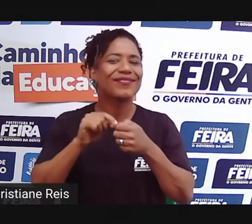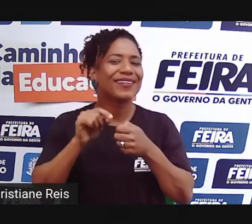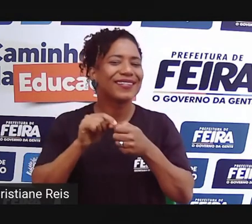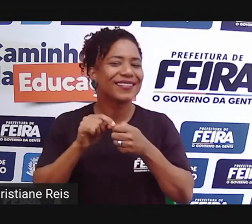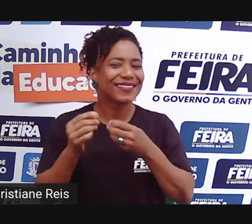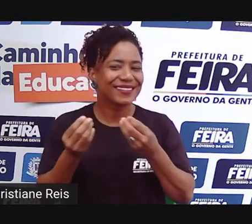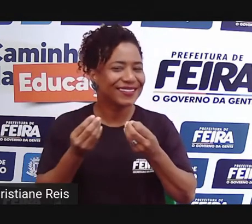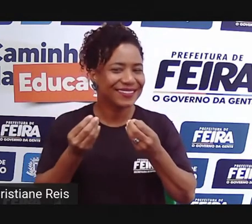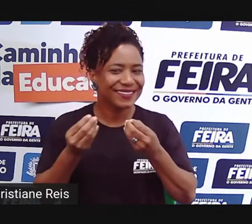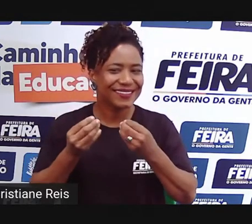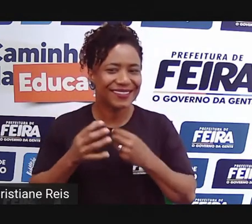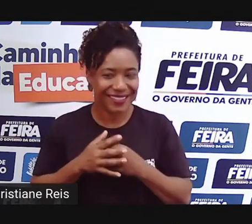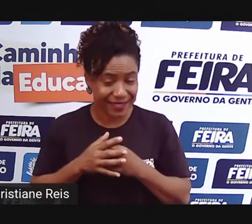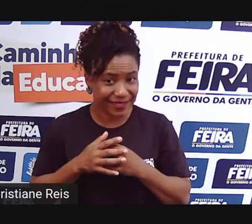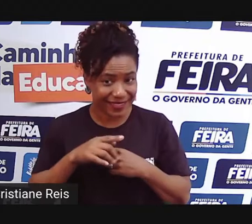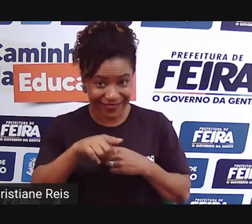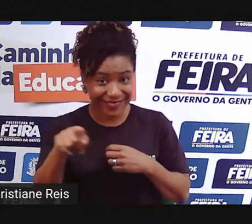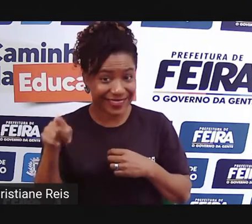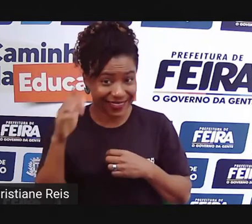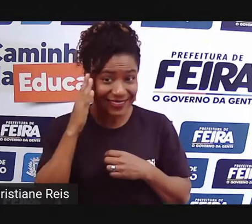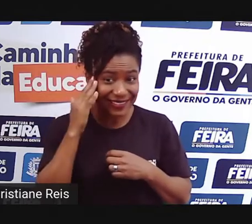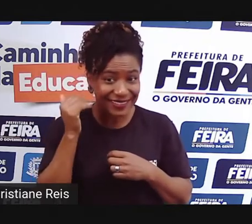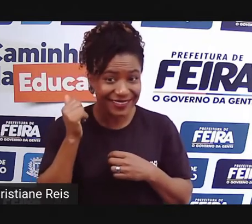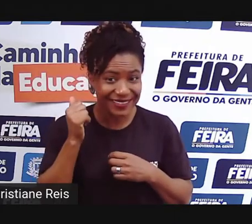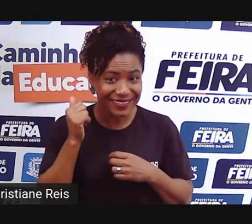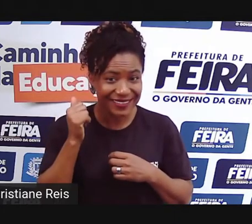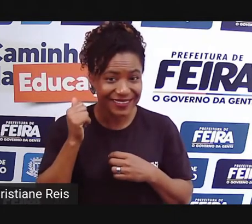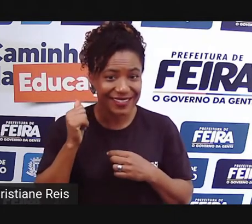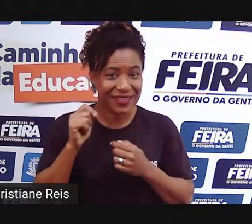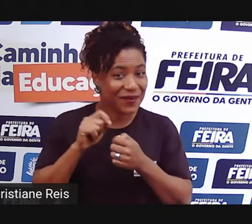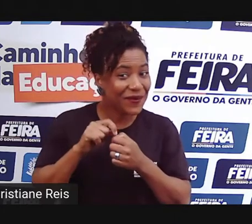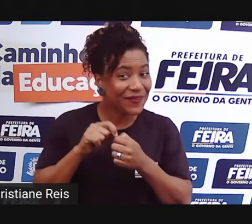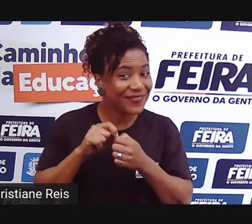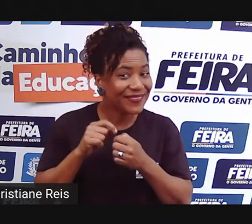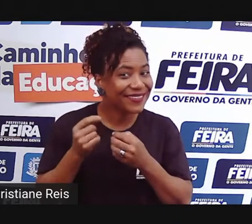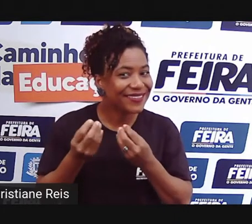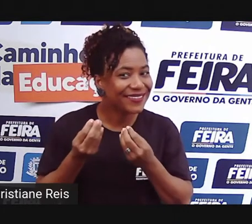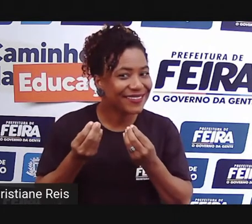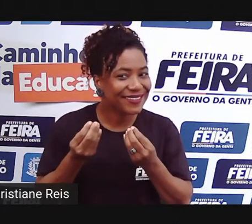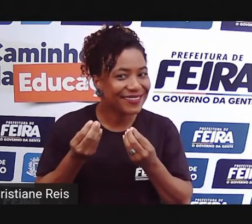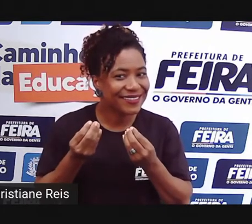meninada? Vocês sabem? Faz como?